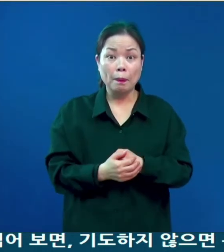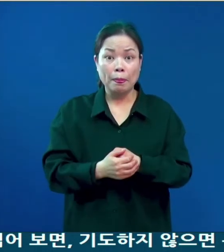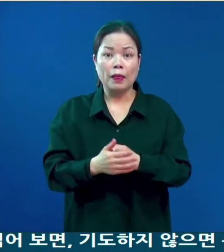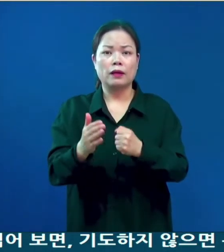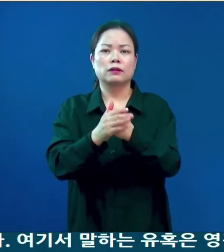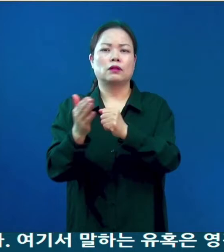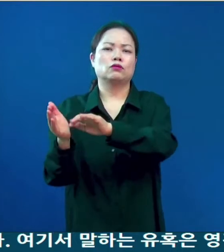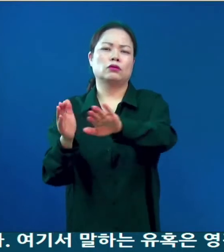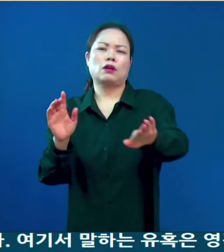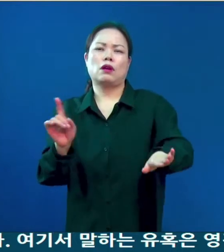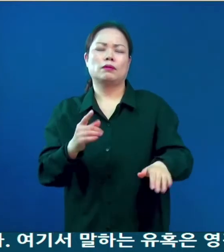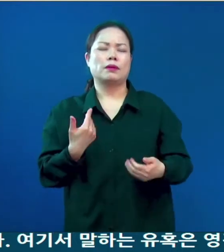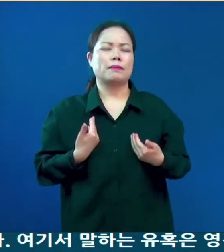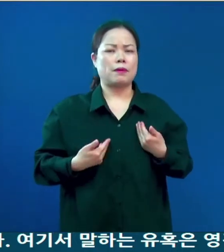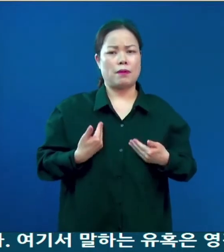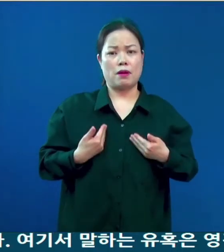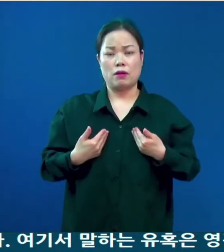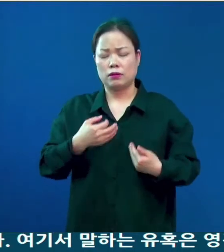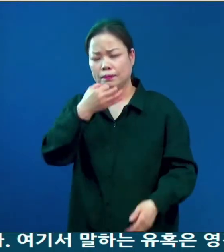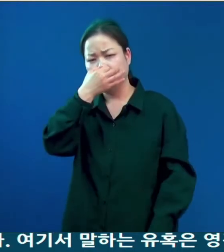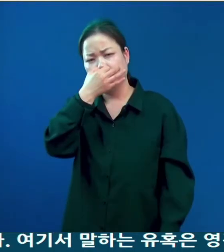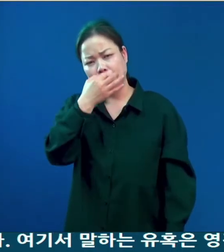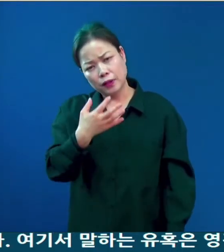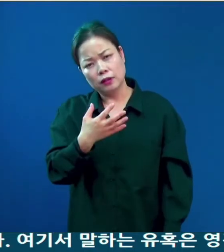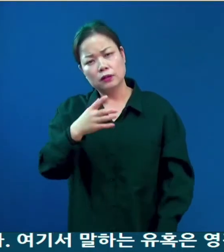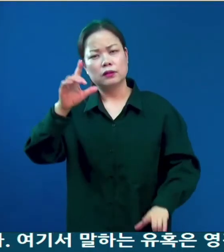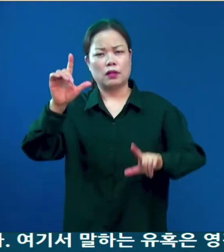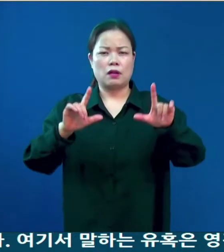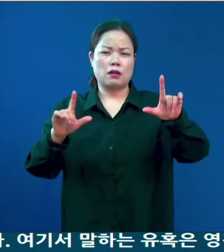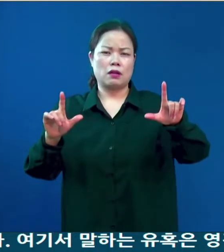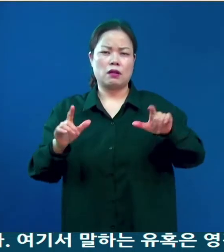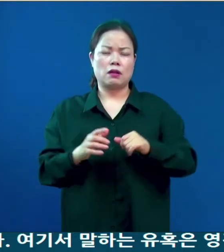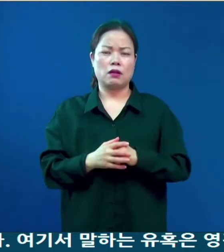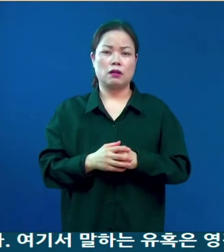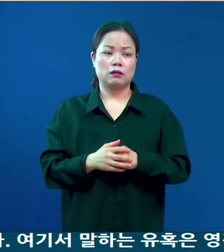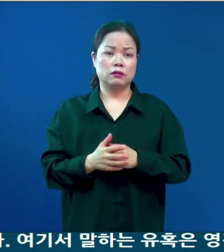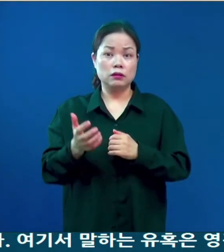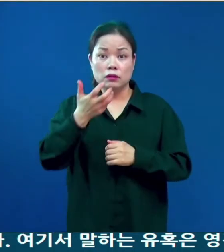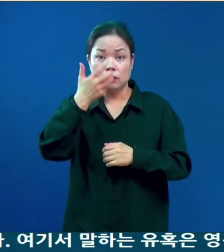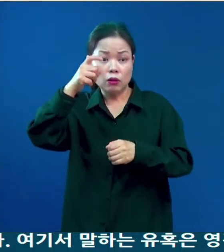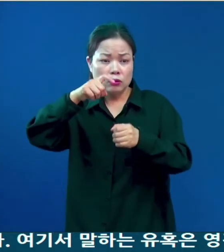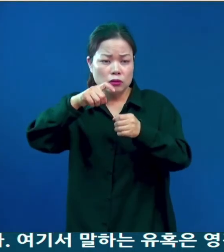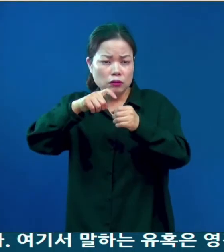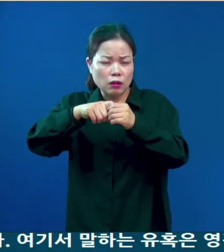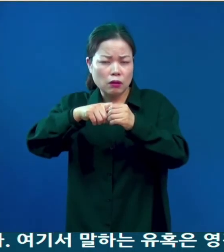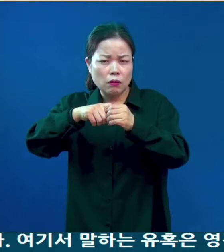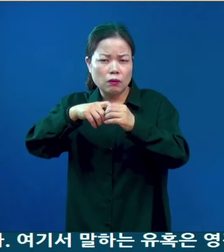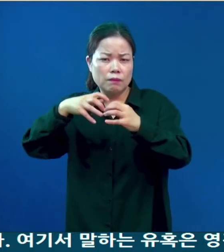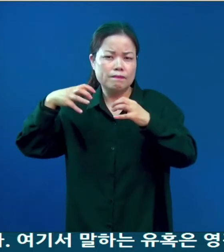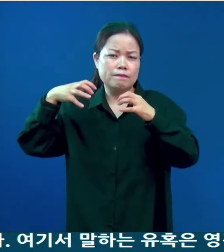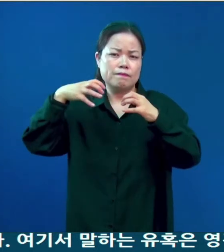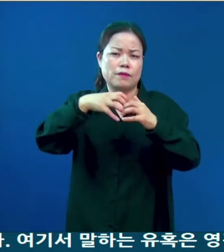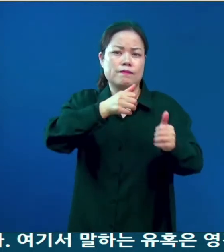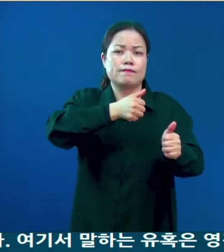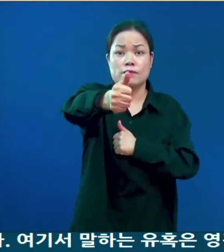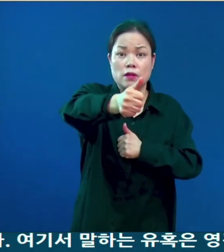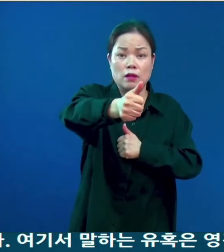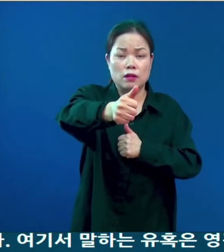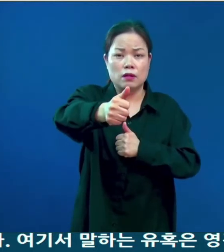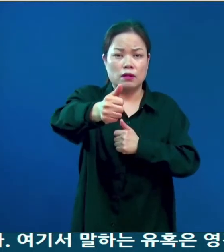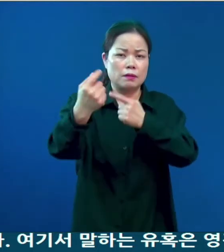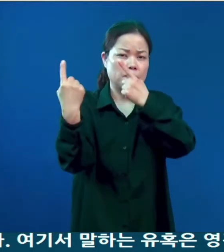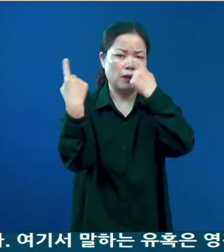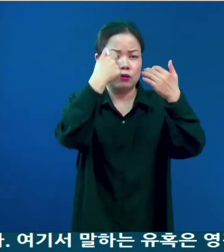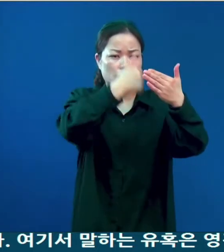그러므로 여러분, 우리가 아무리 바쁘고 힘든 상황에서도 여러분 영적 공격을 힘있게 막아내고 마귀에게